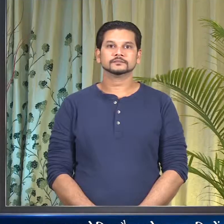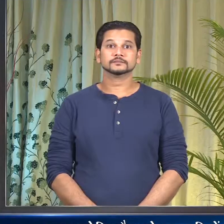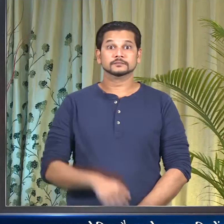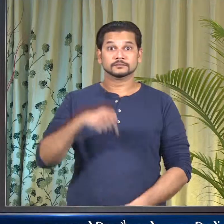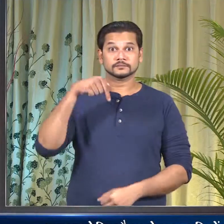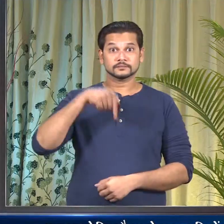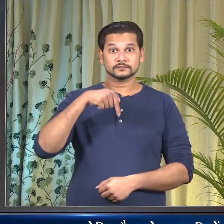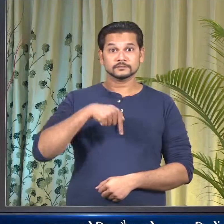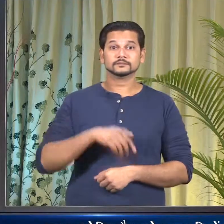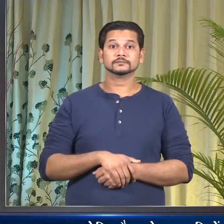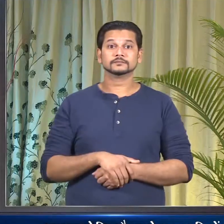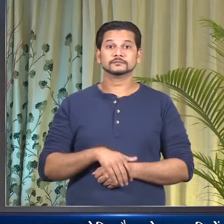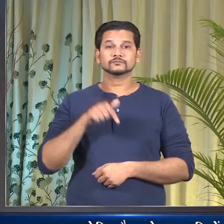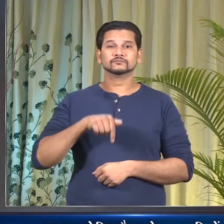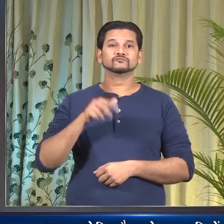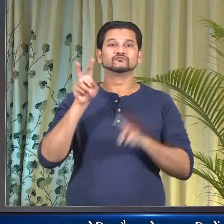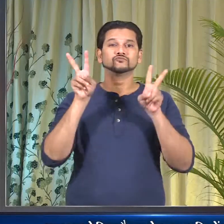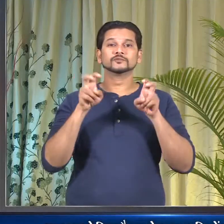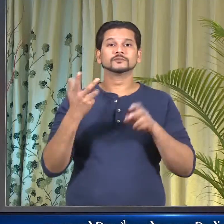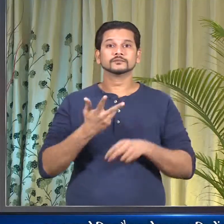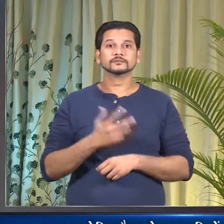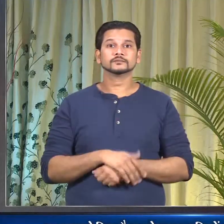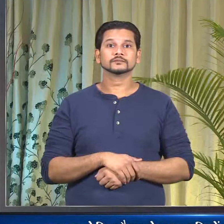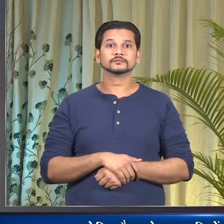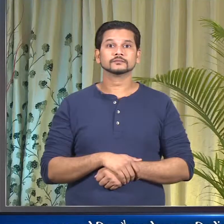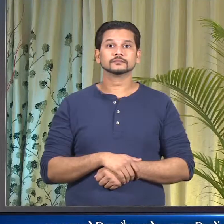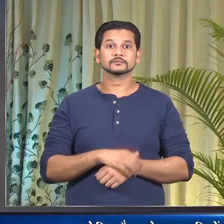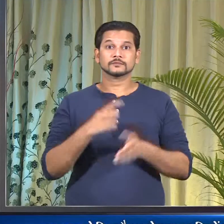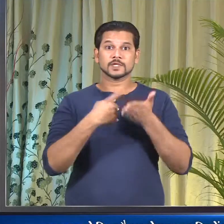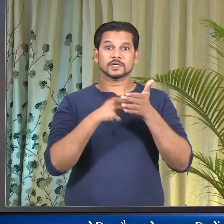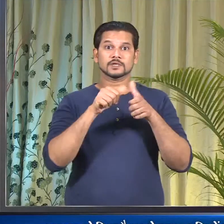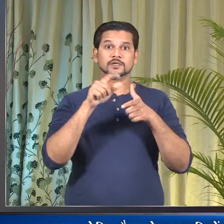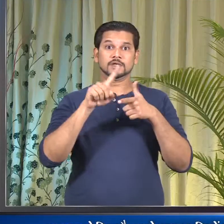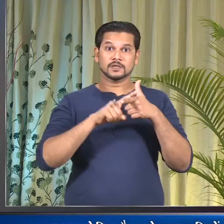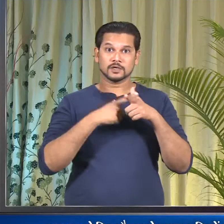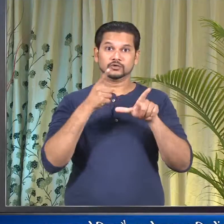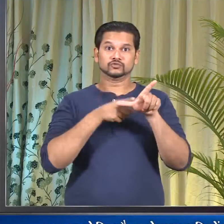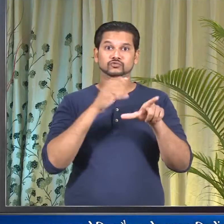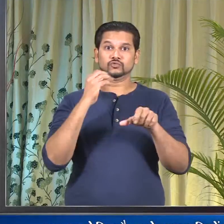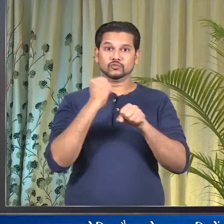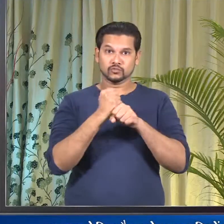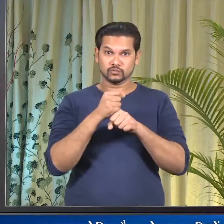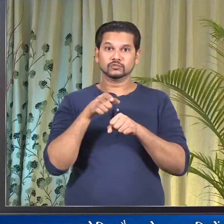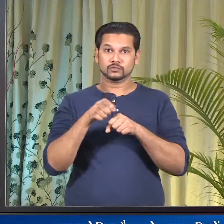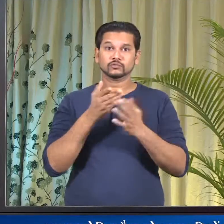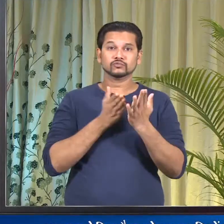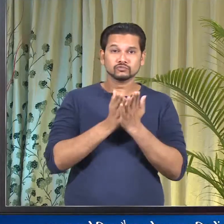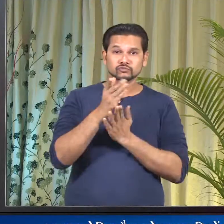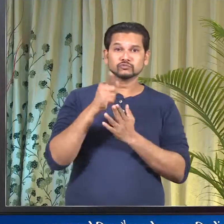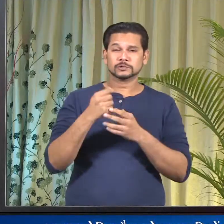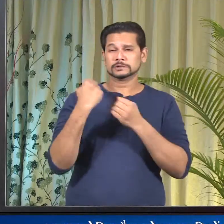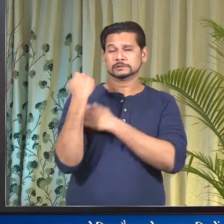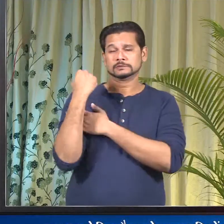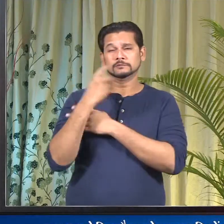आज का जो विशे हैं, राजियोग द्वारा शक्तियों की प्राप्ति, ऐसे तो अनेक